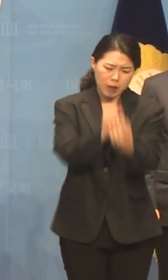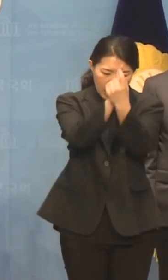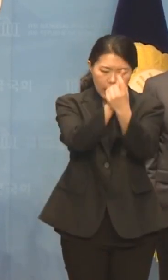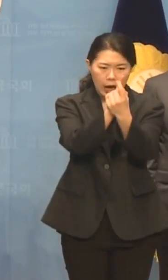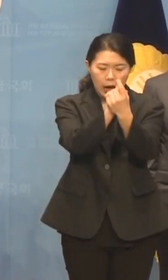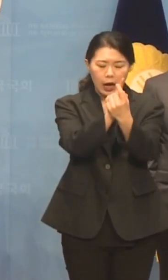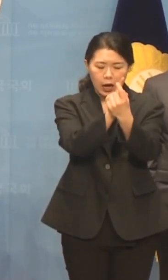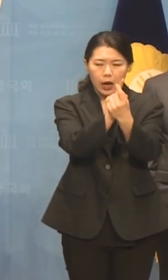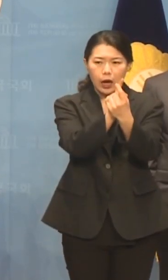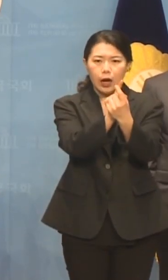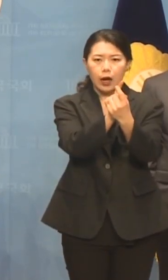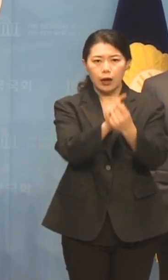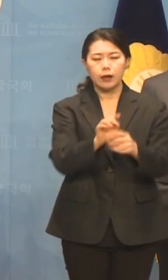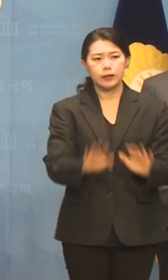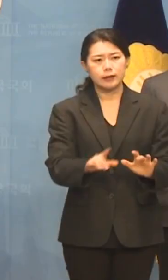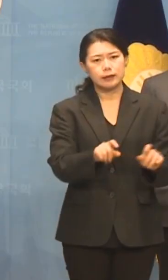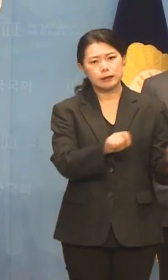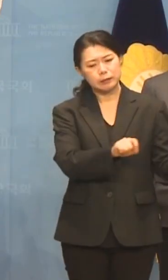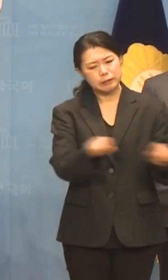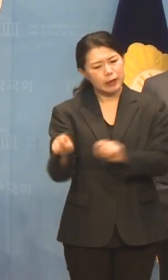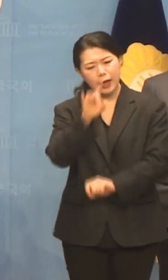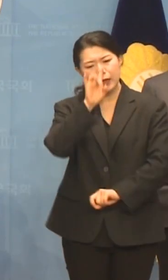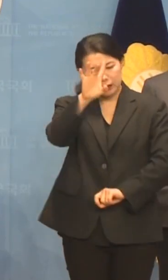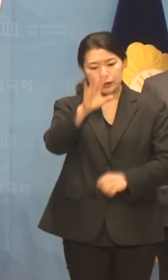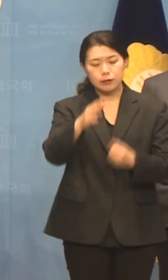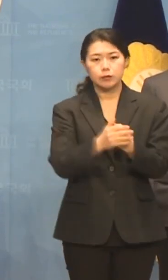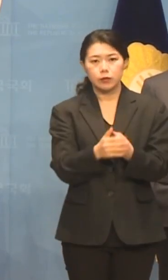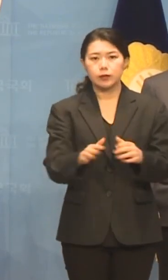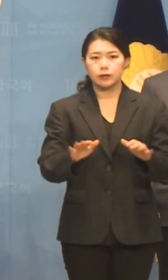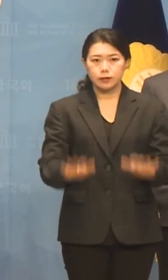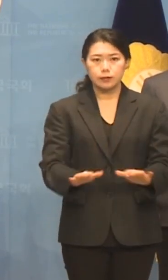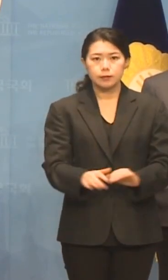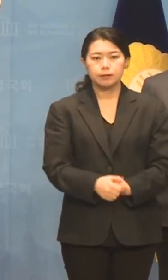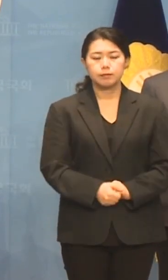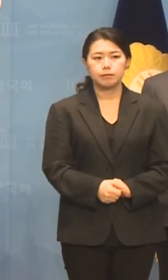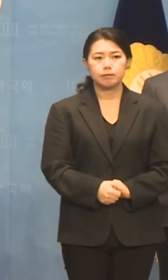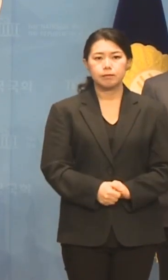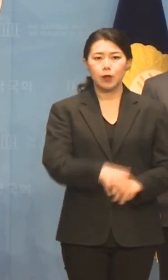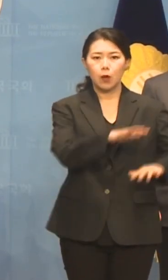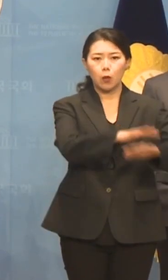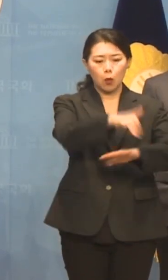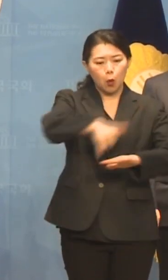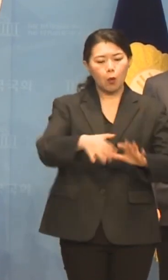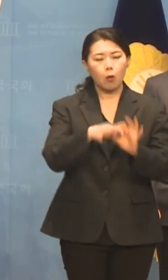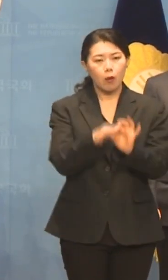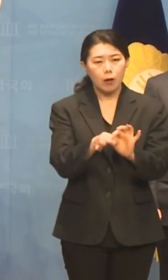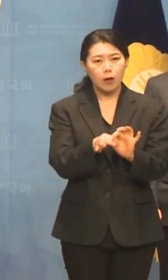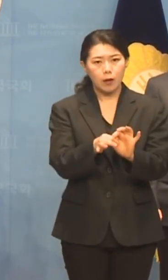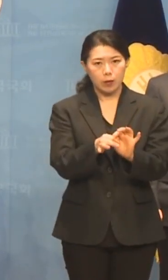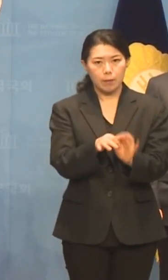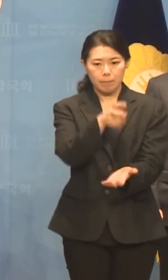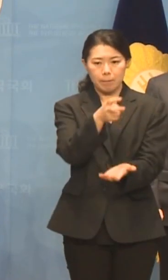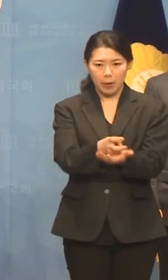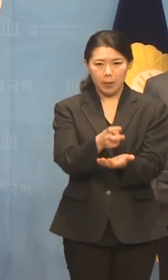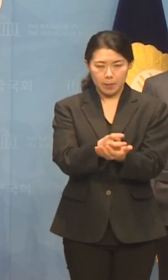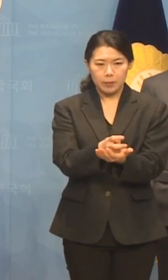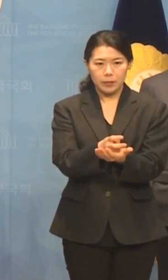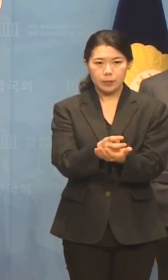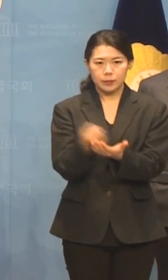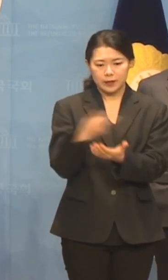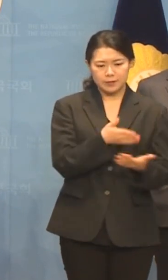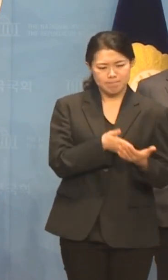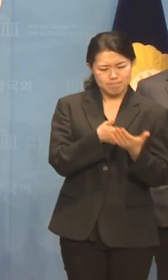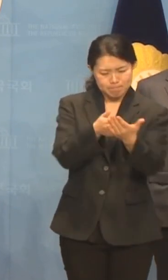같아서 더 이상 시간을 기다릴 수 없어서 저희들이 농업민생사법을 다시 이 대표